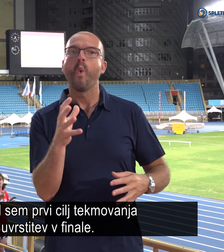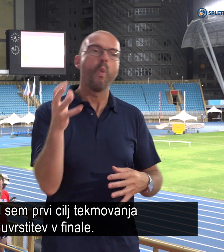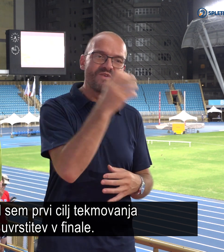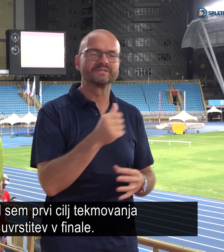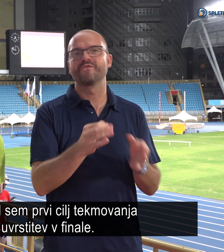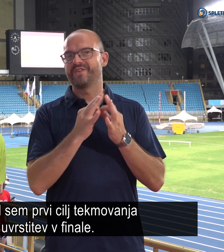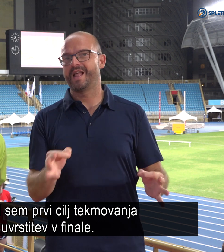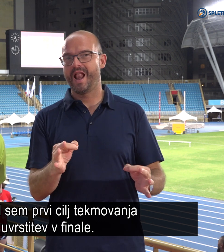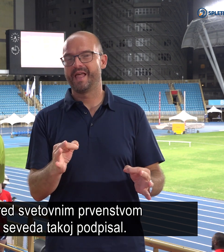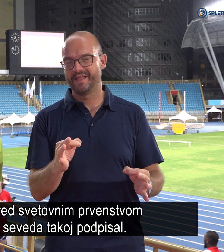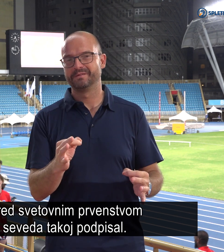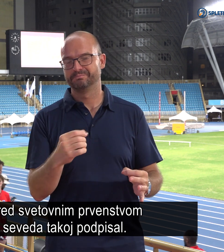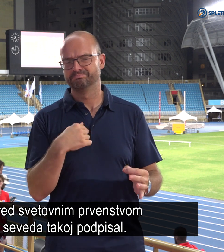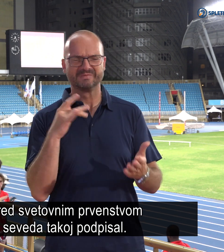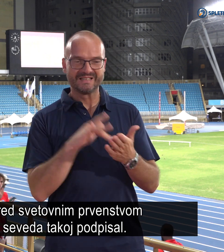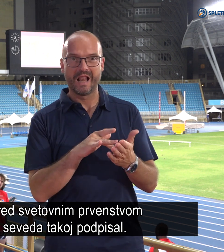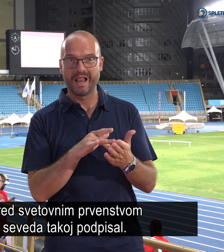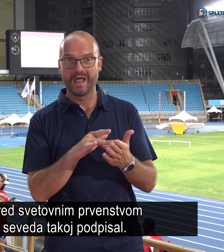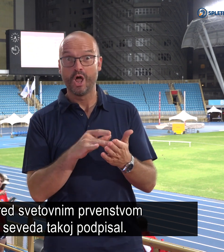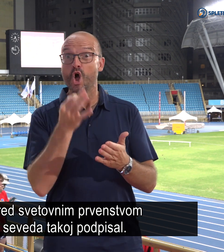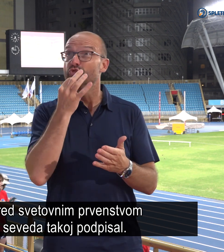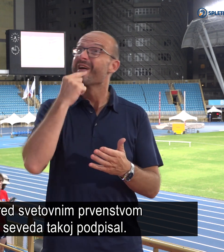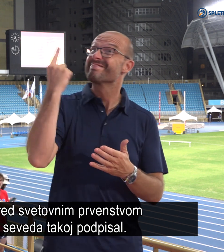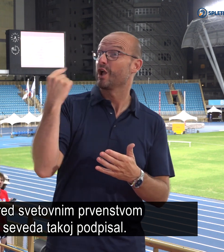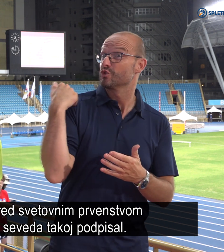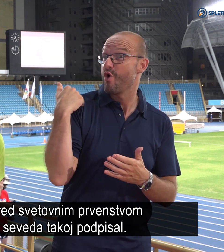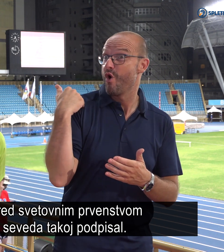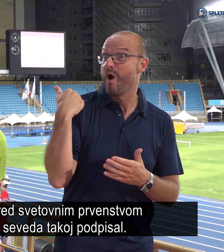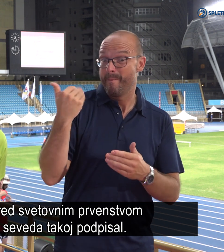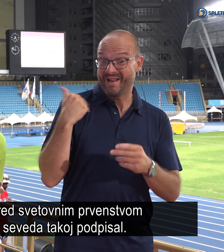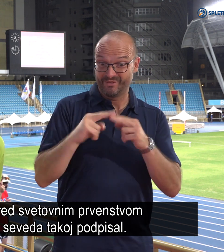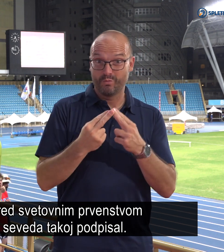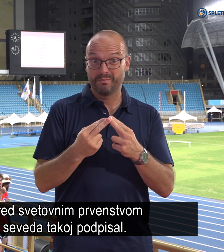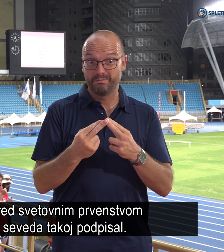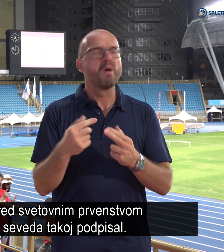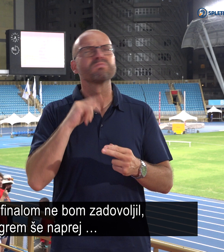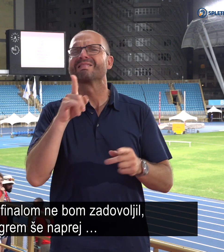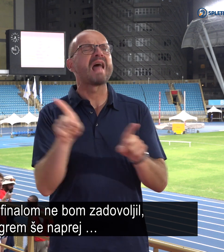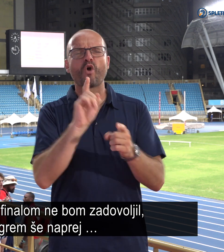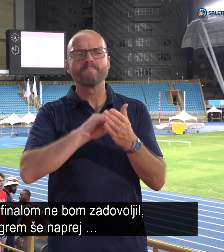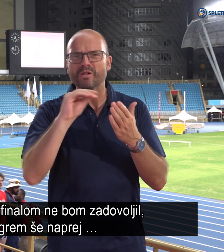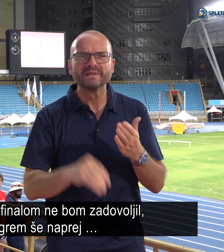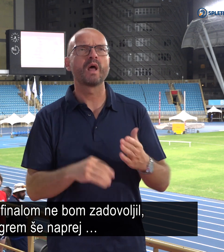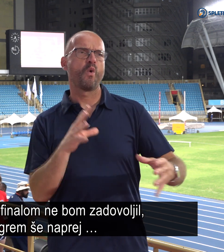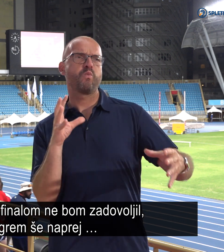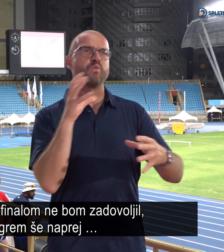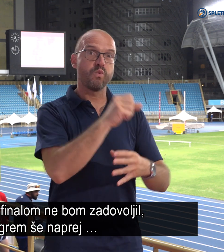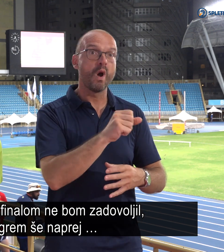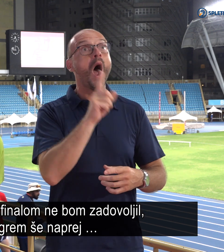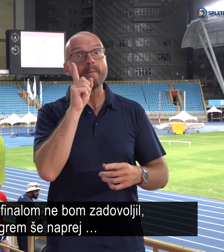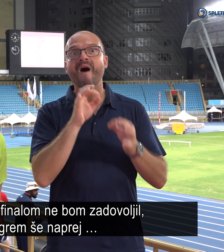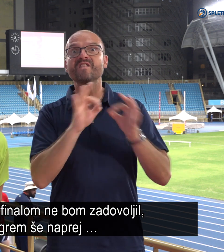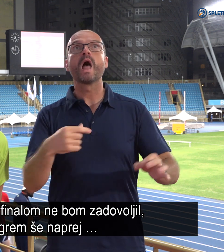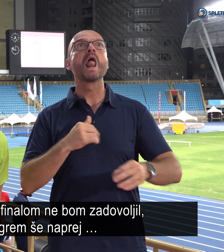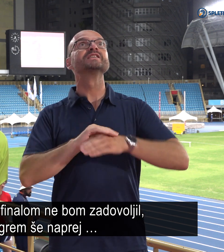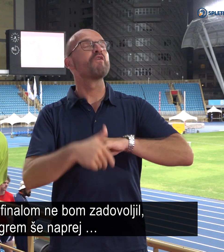finale. Če bi me kdo pred svetovnim prvenstvom to vprašal, bi seveda takoj podpisal. Seveda pa še s finalom ne bom